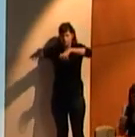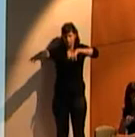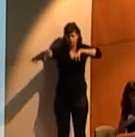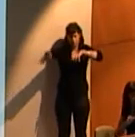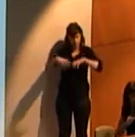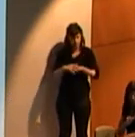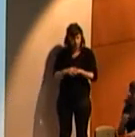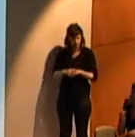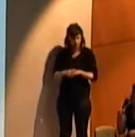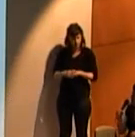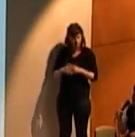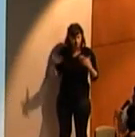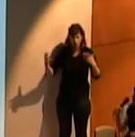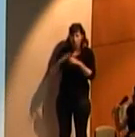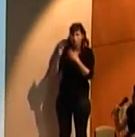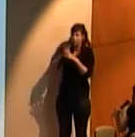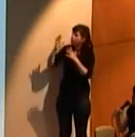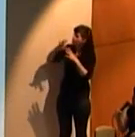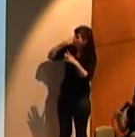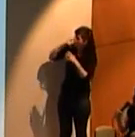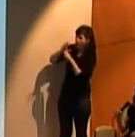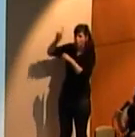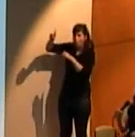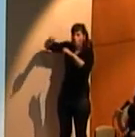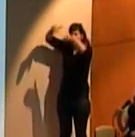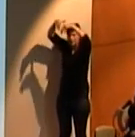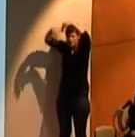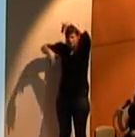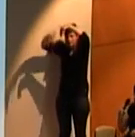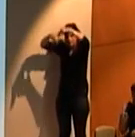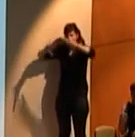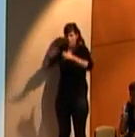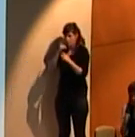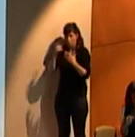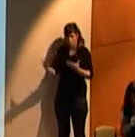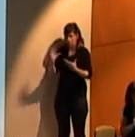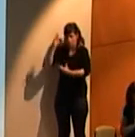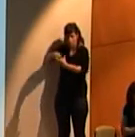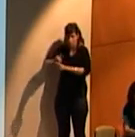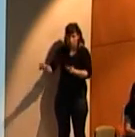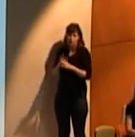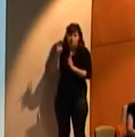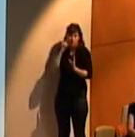après, l'idée de l'eau, etc., ça viendra peut-être plus tard. Pour l'instant, on n'a pas réussi à forcément l'intégrer. Mais ça, on en parlera après.